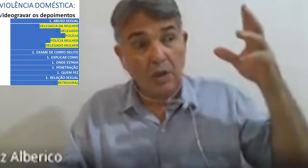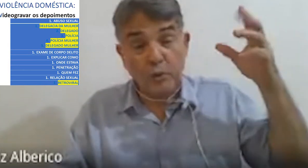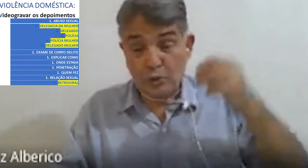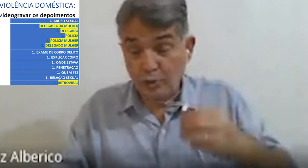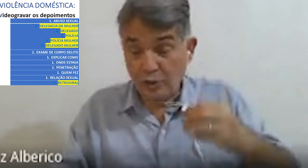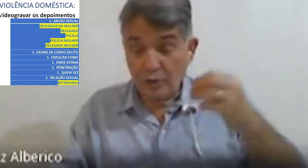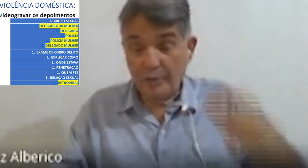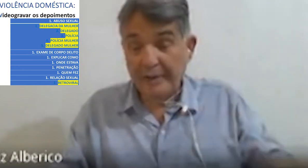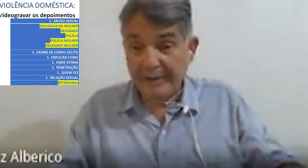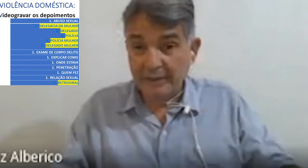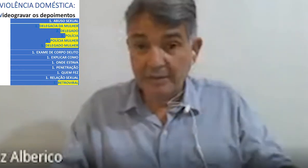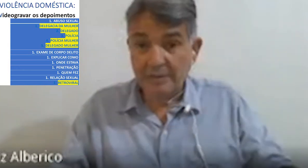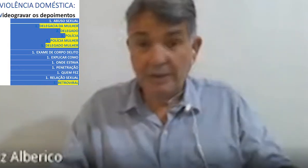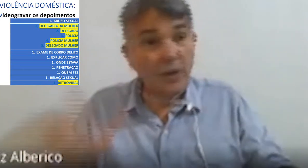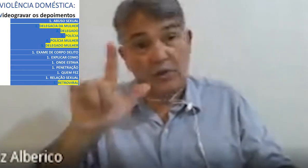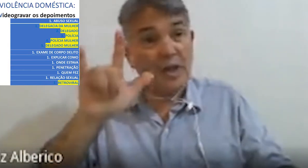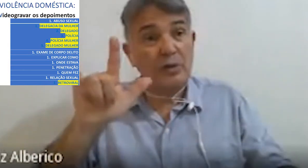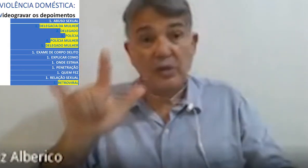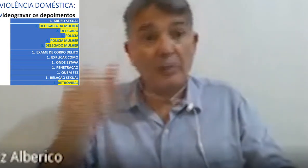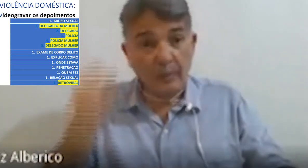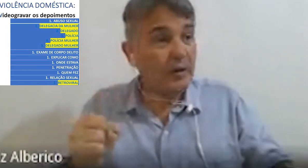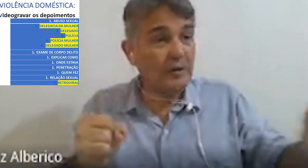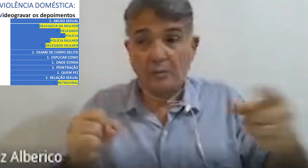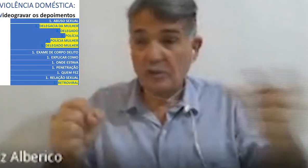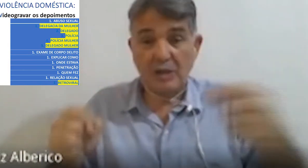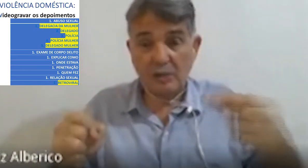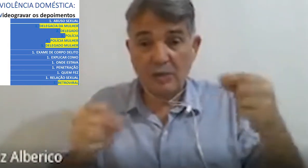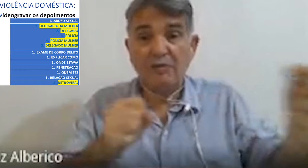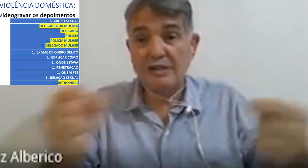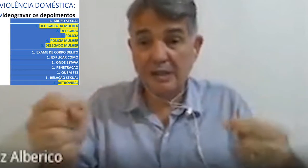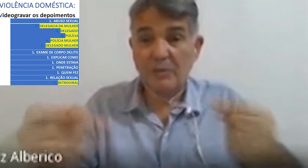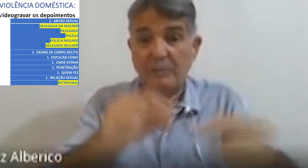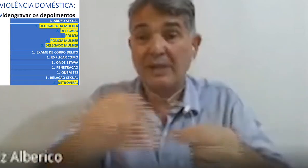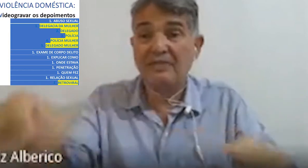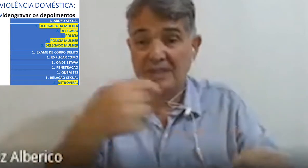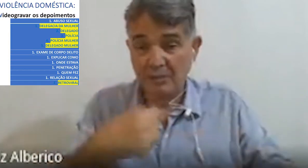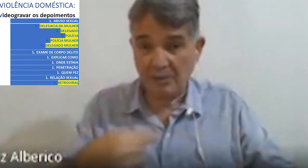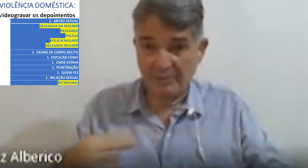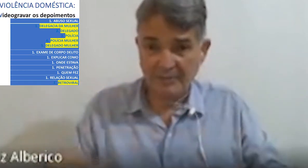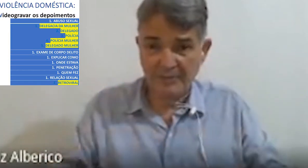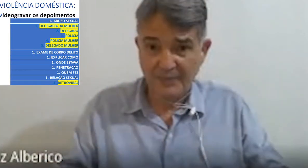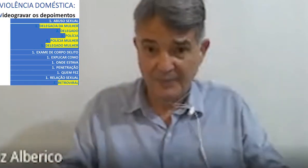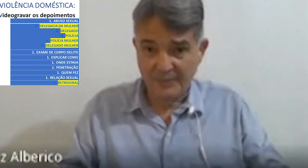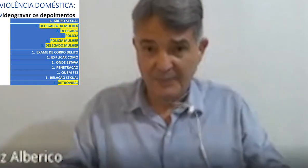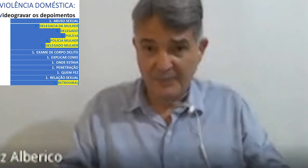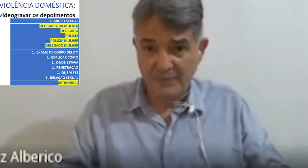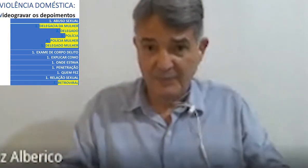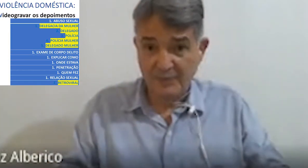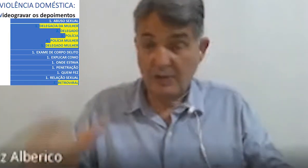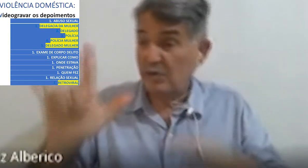O surdo chegou para a menina. Eu te amo, pode, mostrando e fazendo para poder ela fazer igual. E o